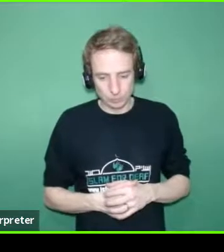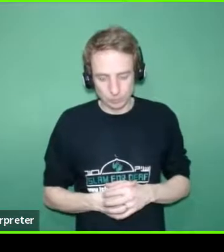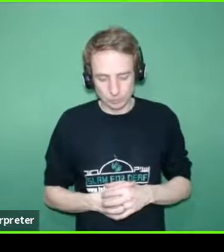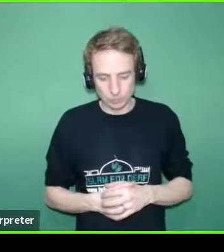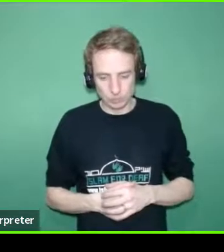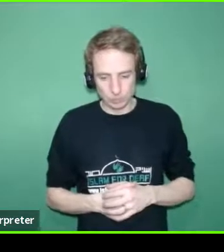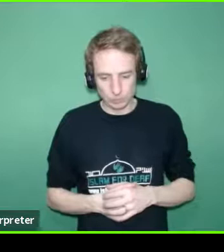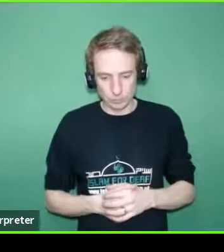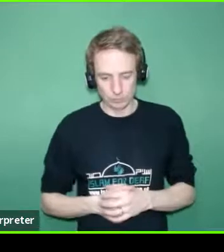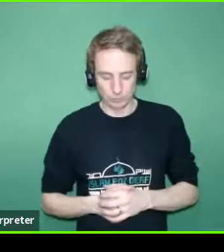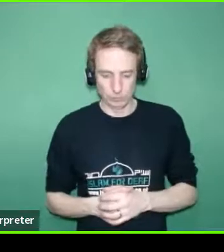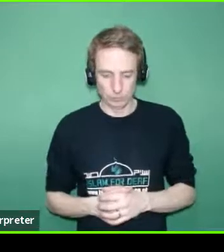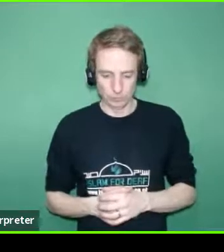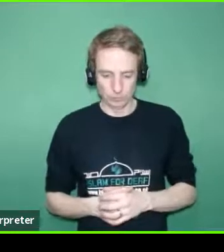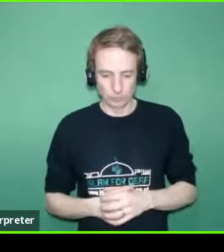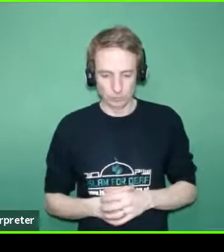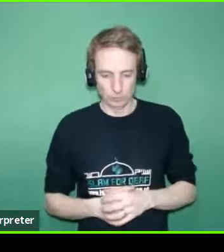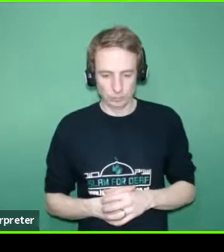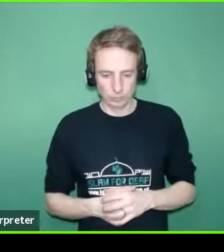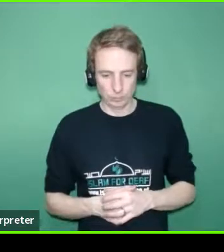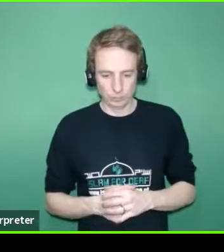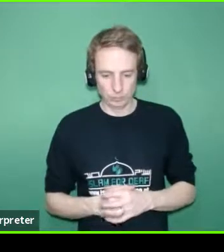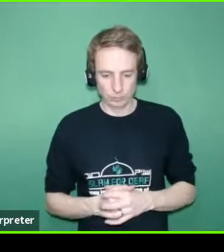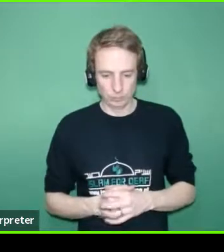ويشفع يوم القيامة في